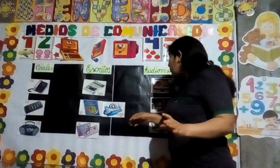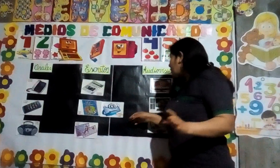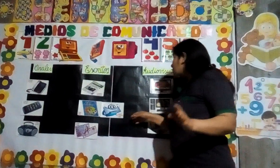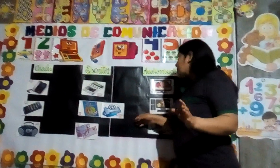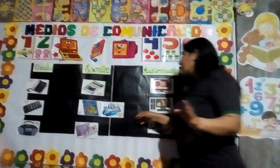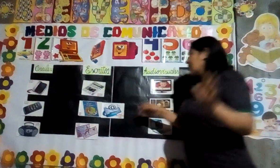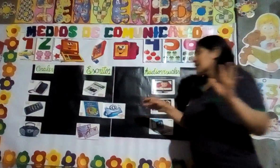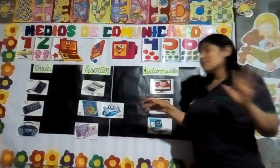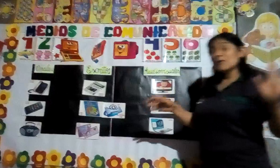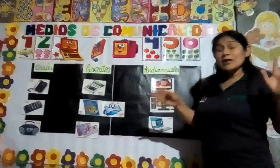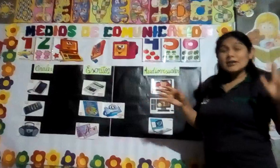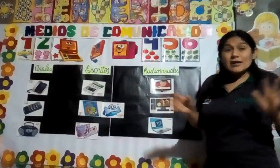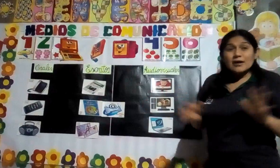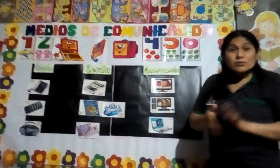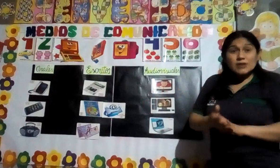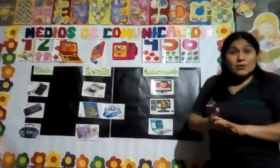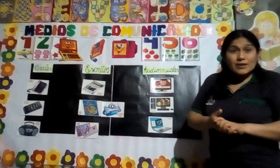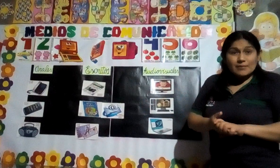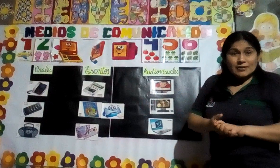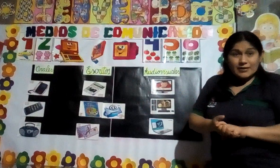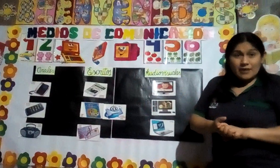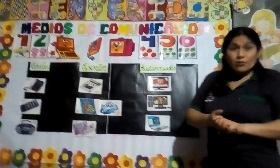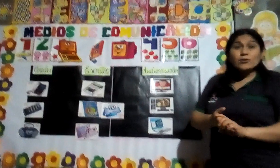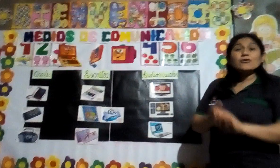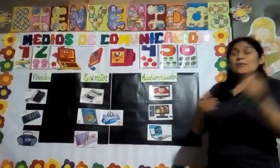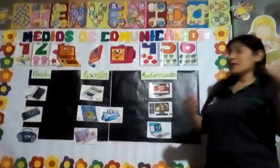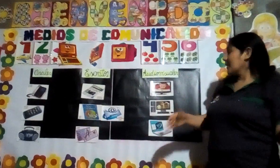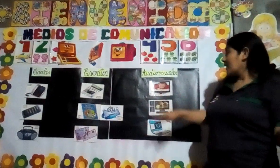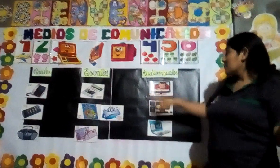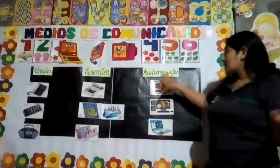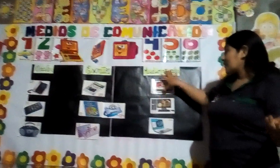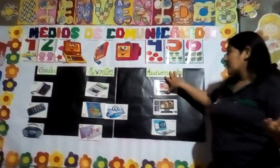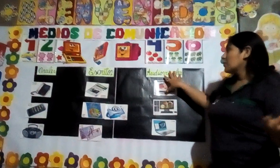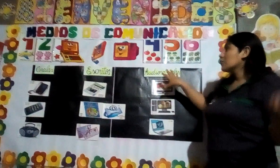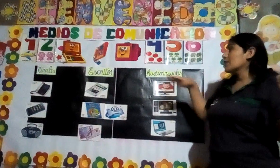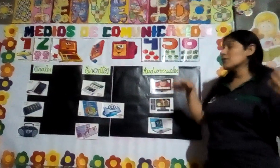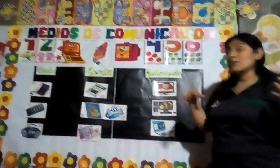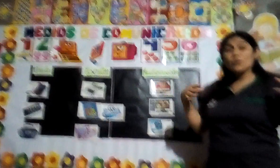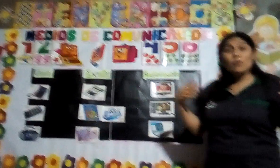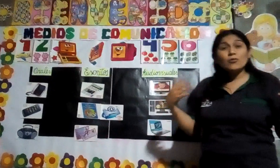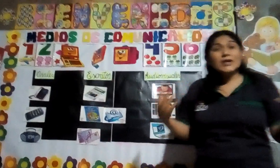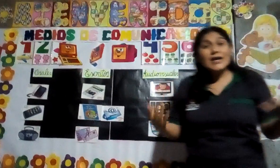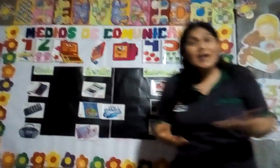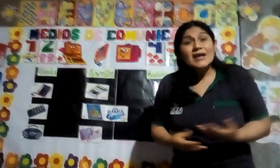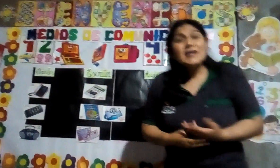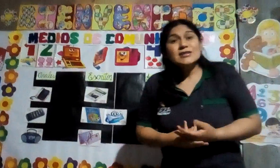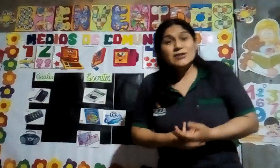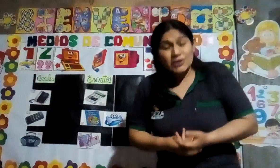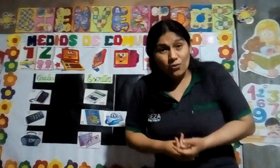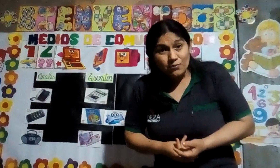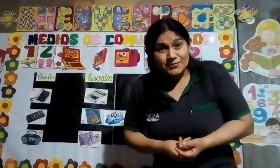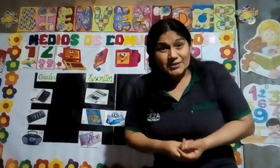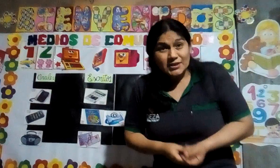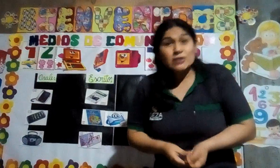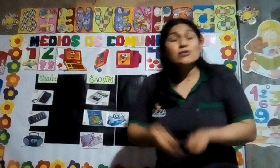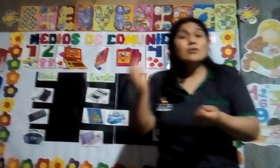Bueno, chicos, espero que les haya gustado el tema del día de hoy. No se olviden, hemos aprendido los medios de comunicación. Y no se